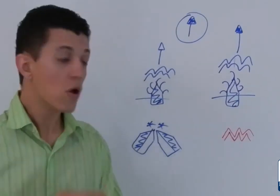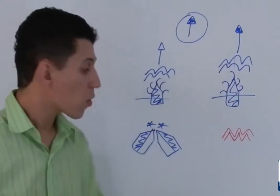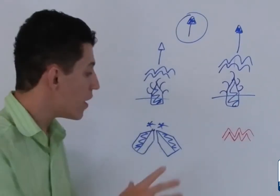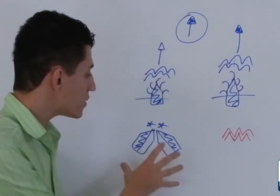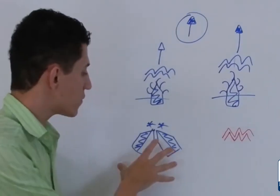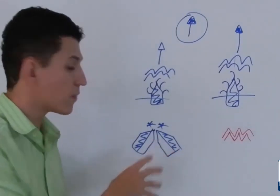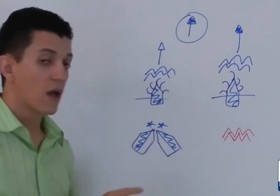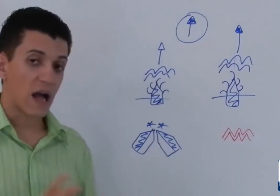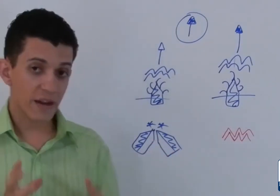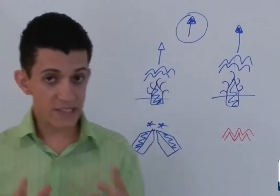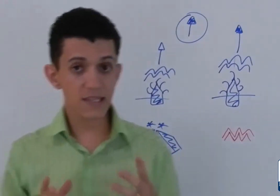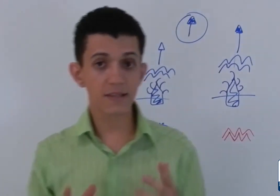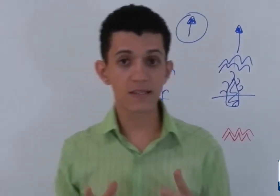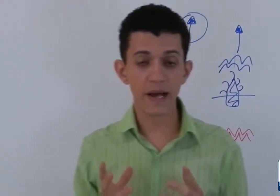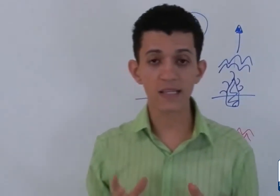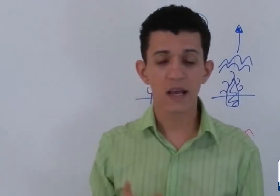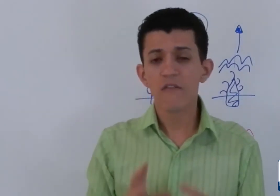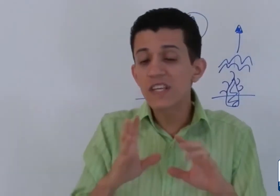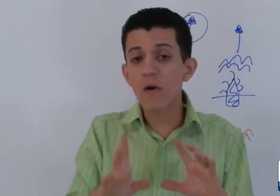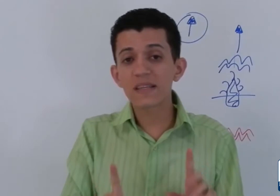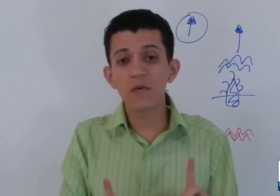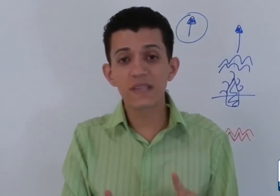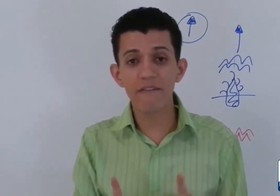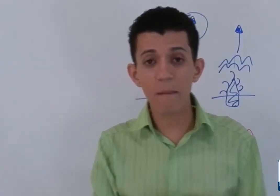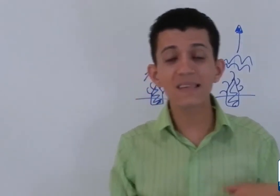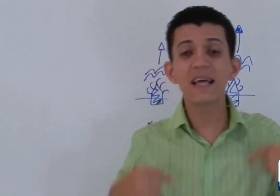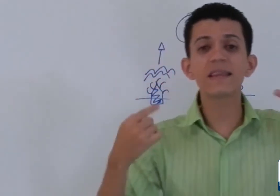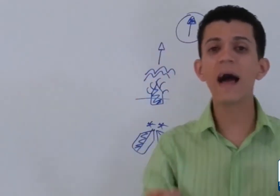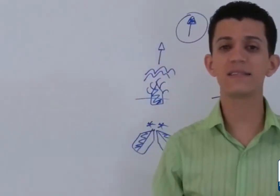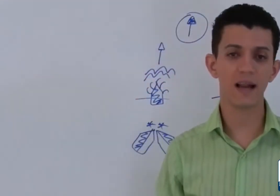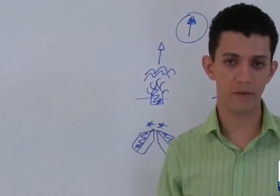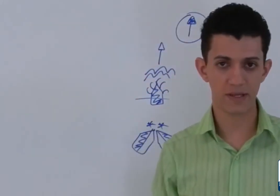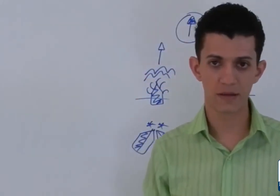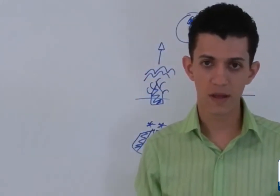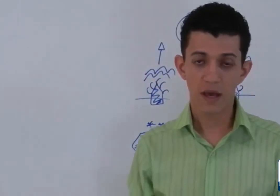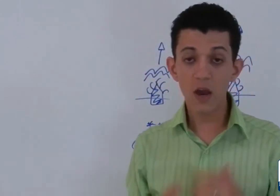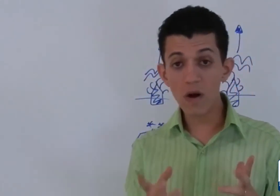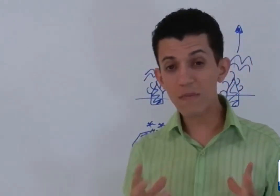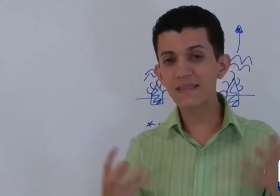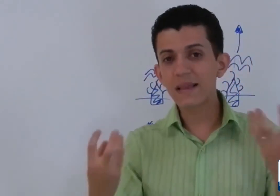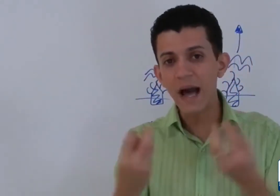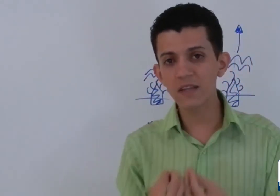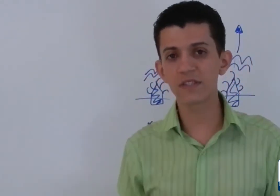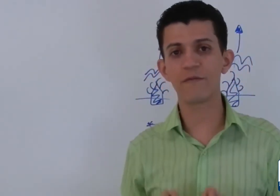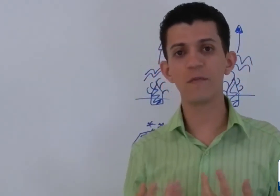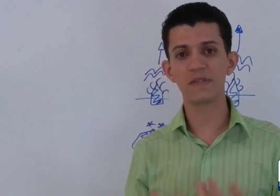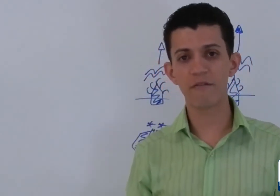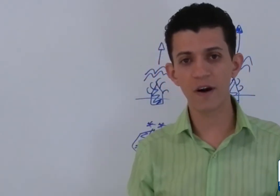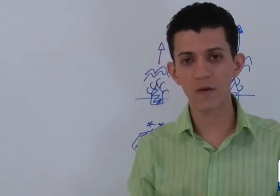Com isso, através da escrita de sinais, você começa a observar mais detalhes da libras. E quanto mais detalhes você for observando,